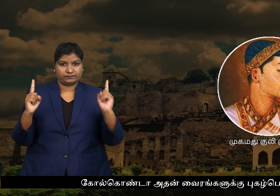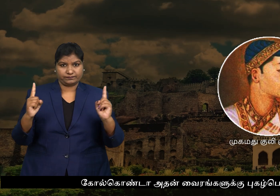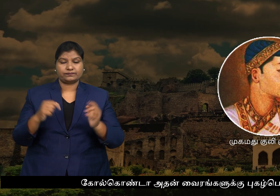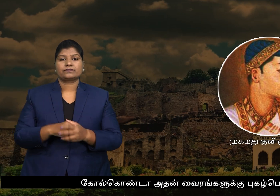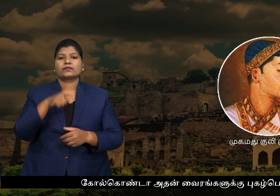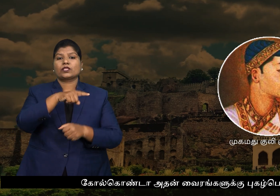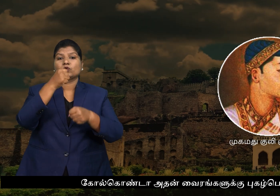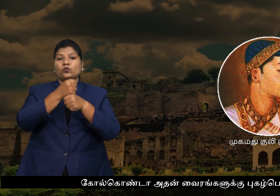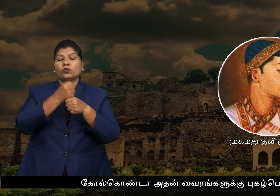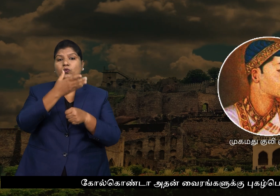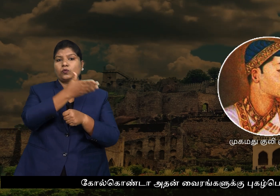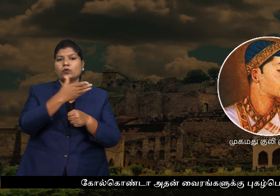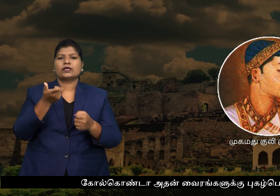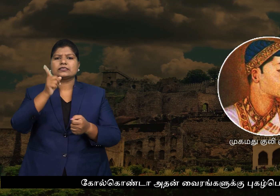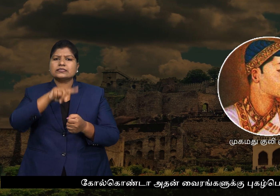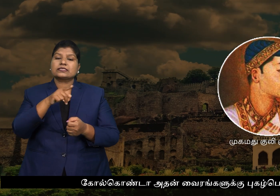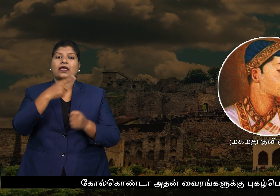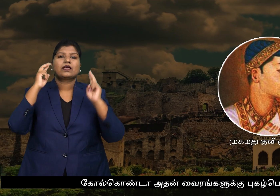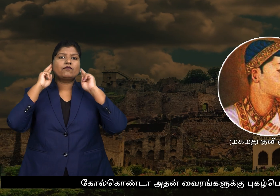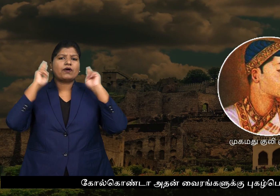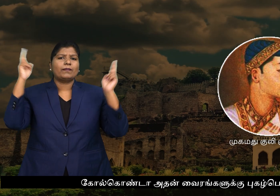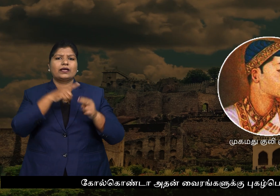கோல்கொண்டா அதன் வைரங்களுக்கு புகழ் பெற்றது